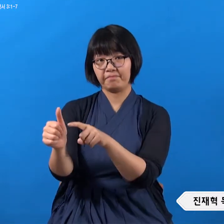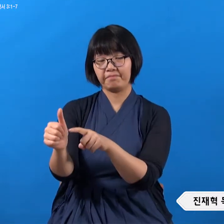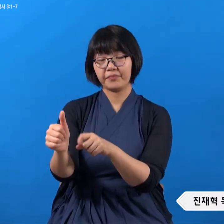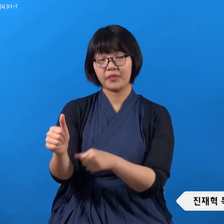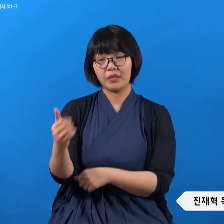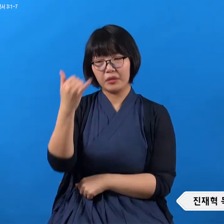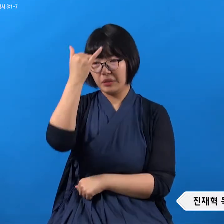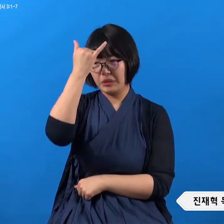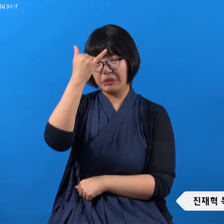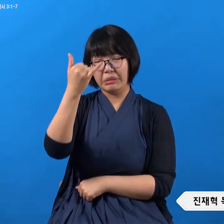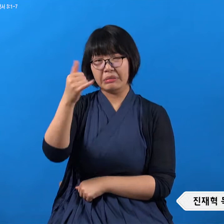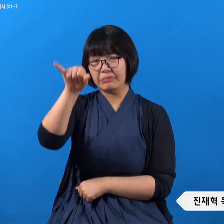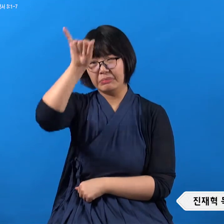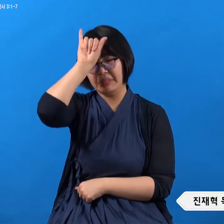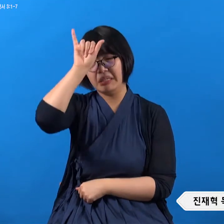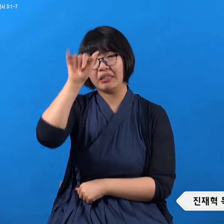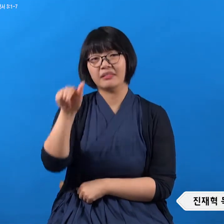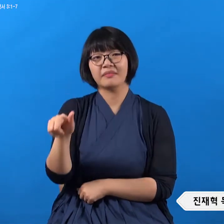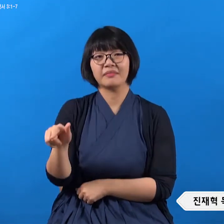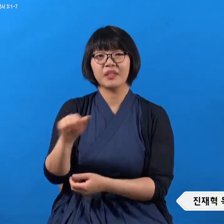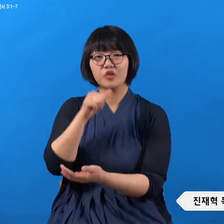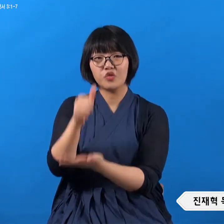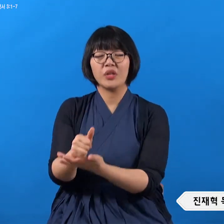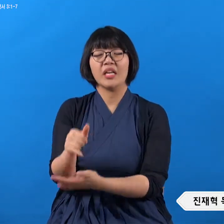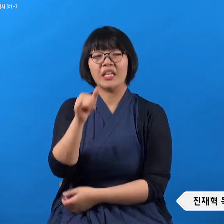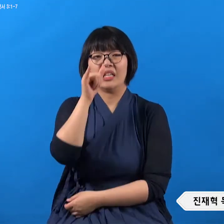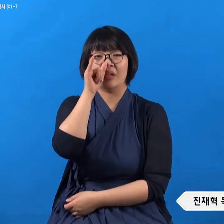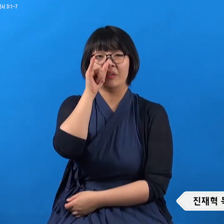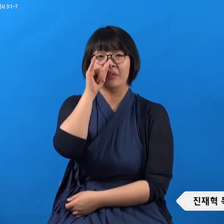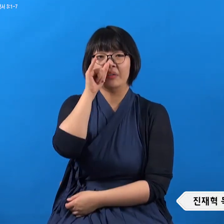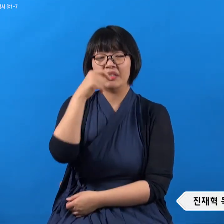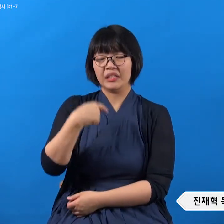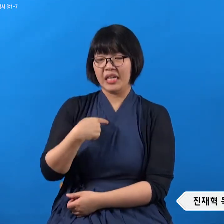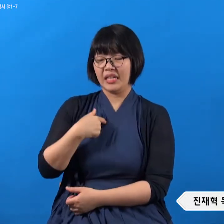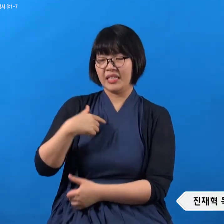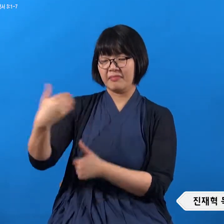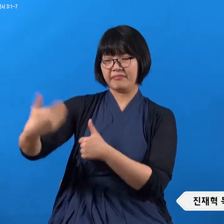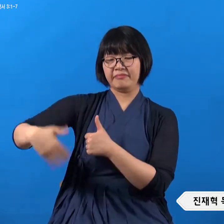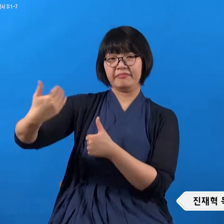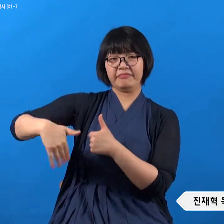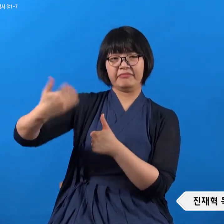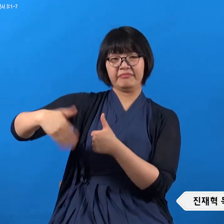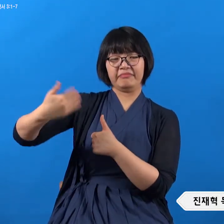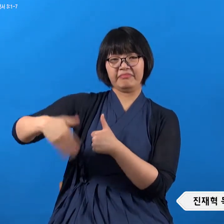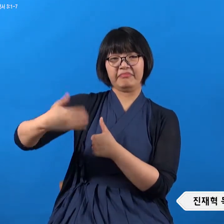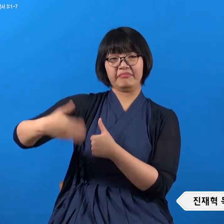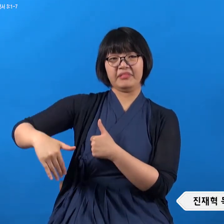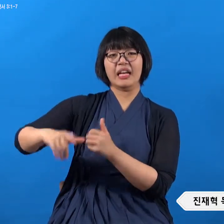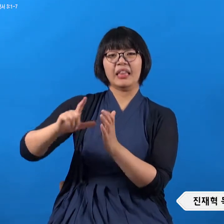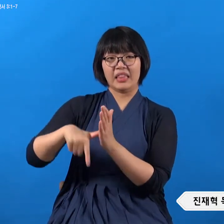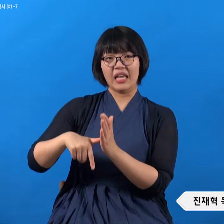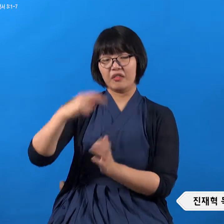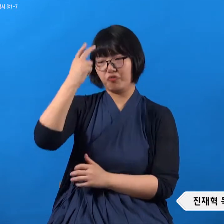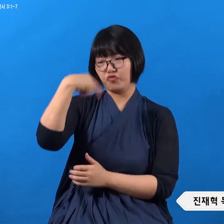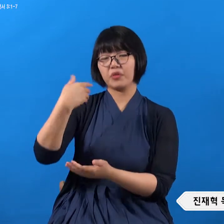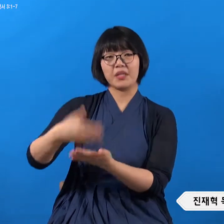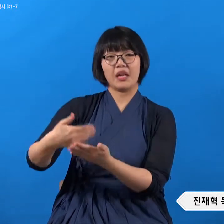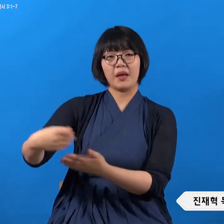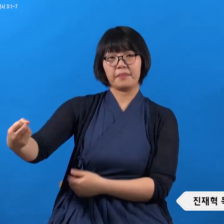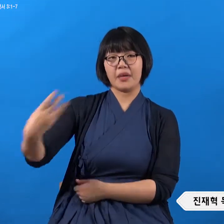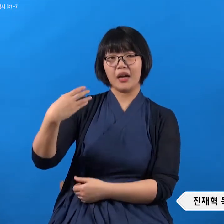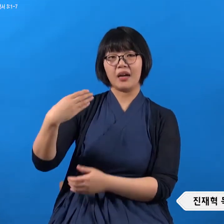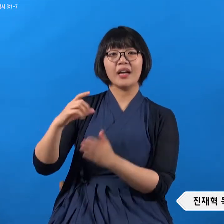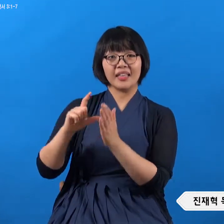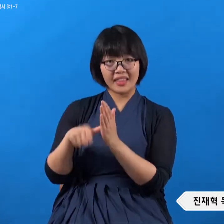남편이 도덕적이지 않는 죄가 되는 것을 요구하고 원할 때 어떻게 해야 되는가?